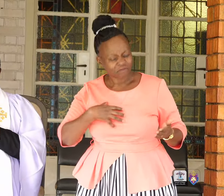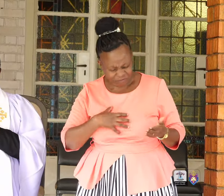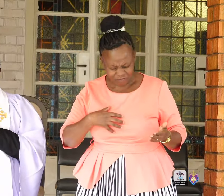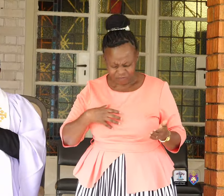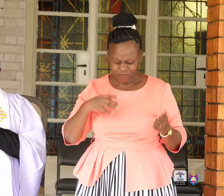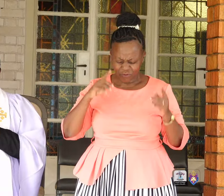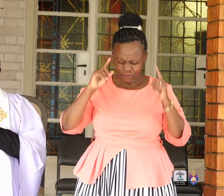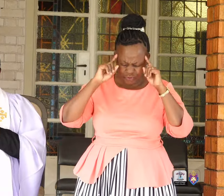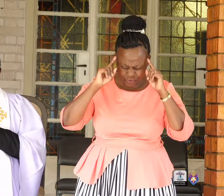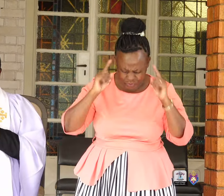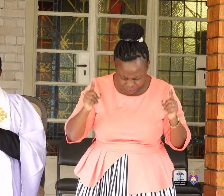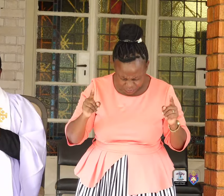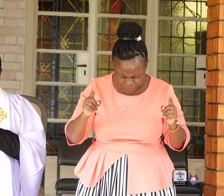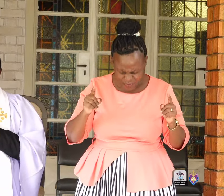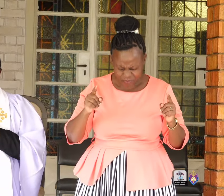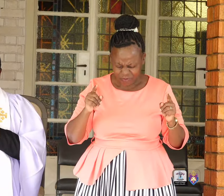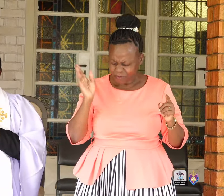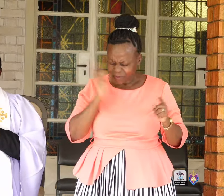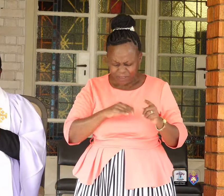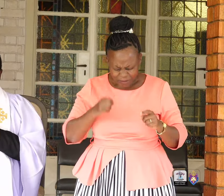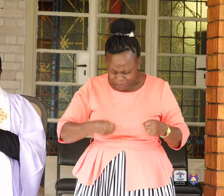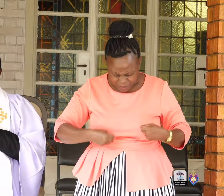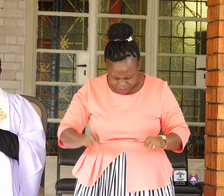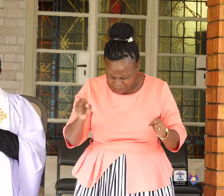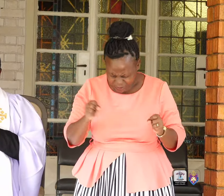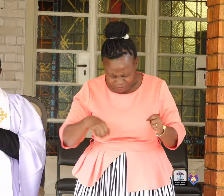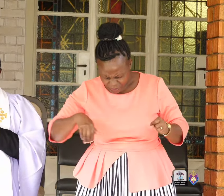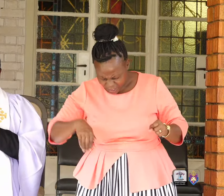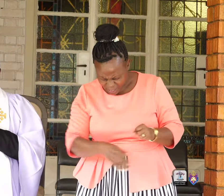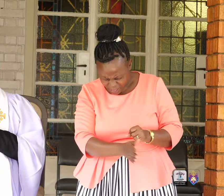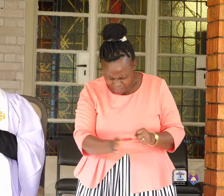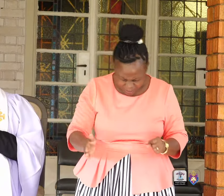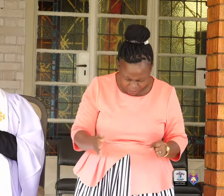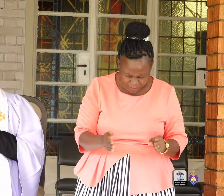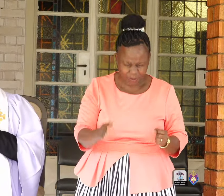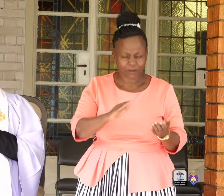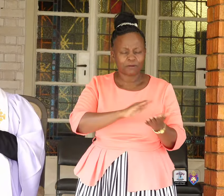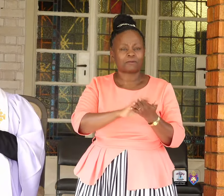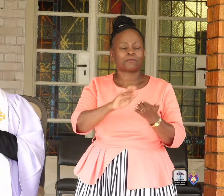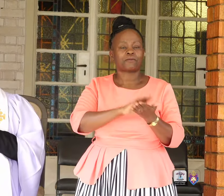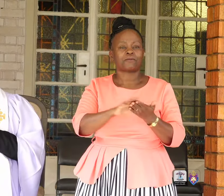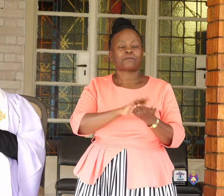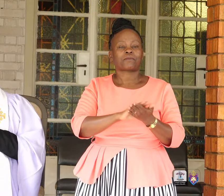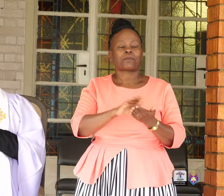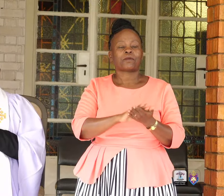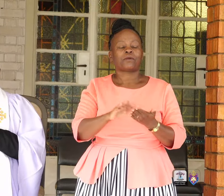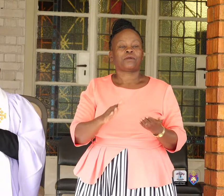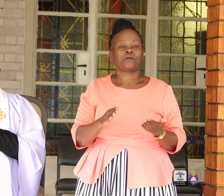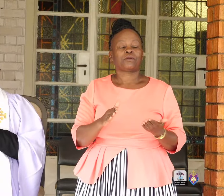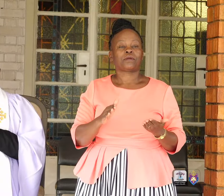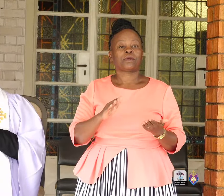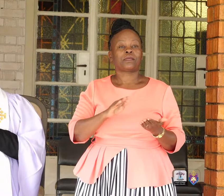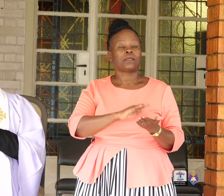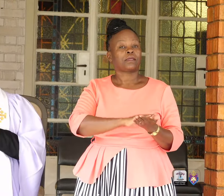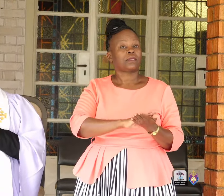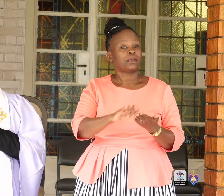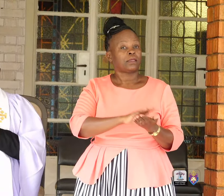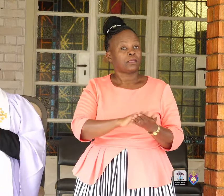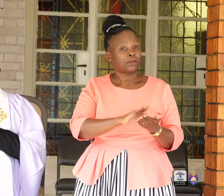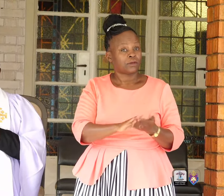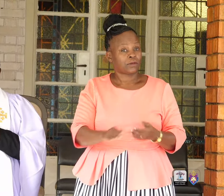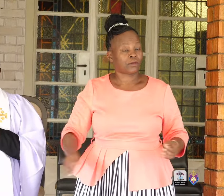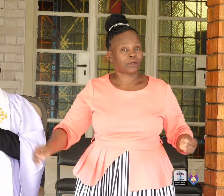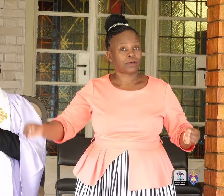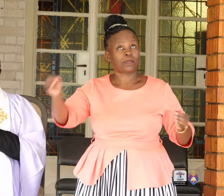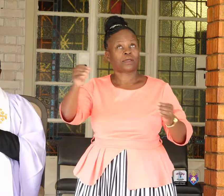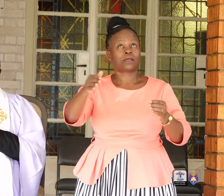obusungu, enge, enkwe, tusaasire. Saasira ayi Katonda ow'ekisa,